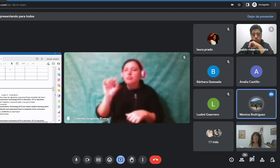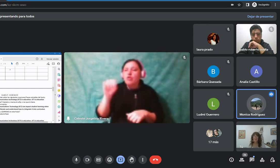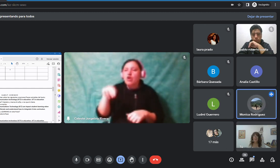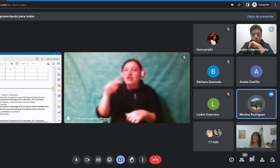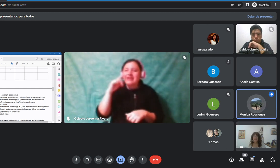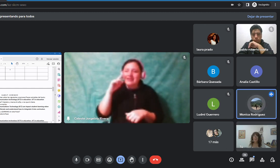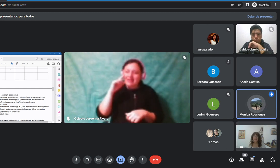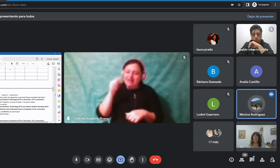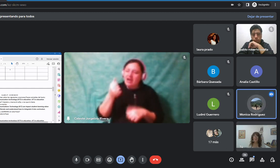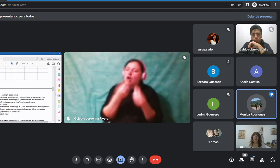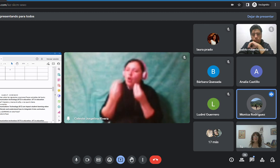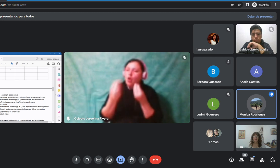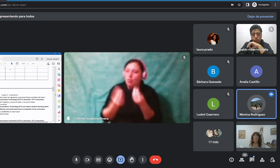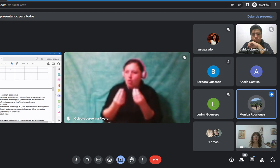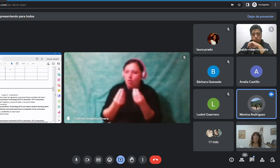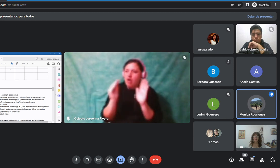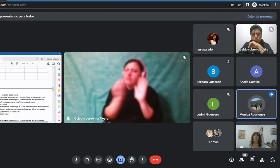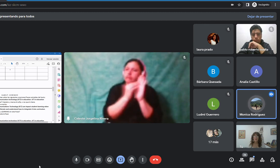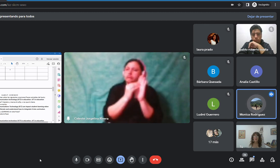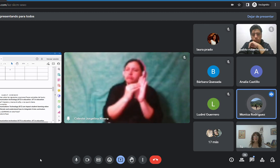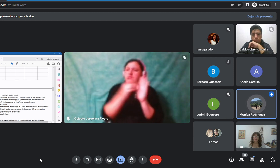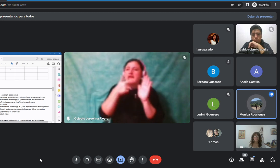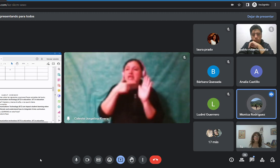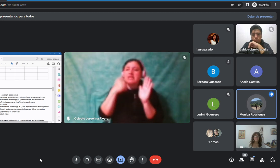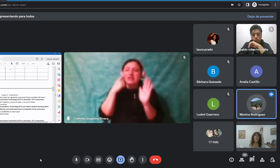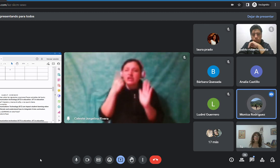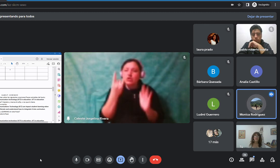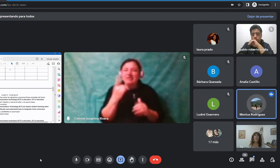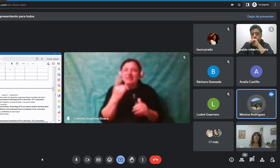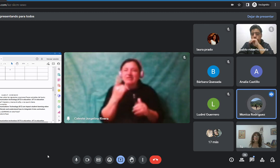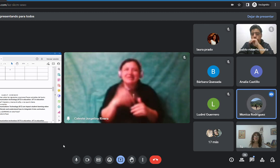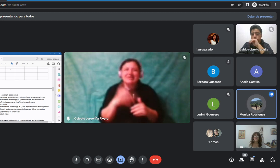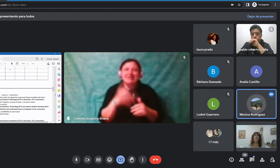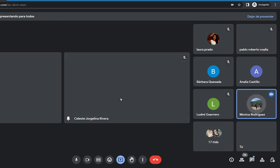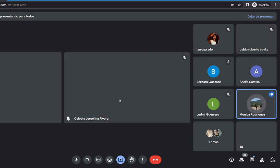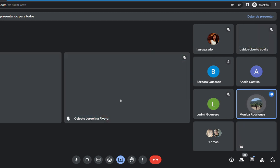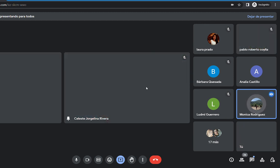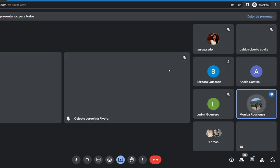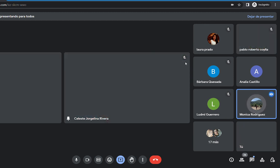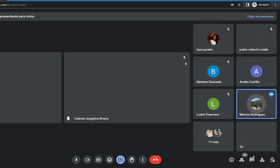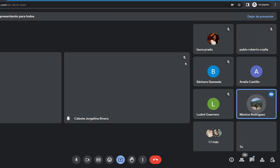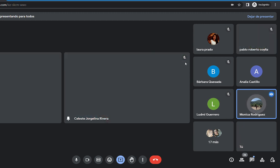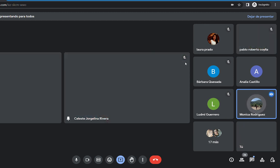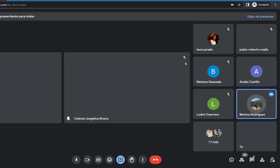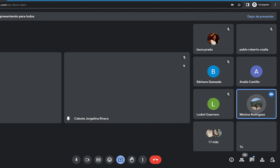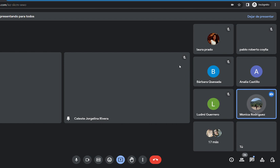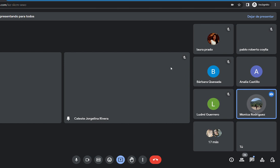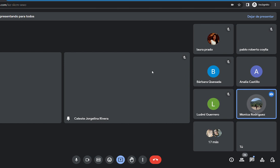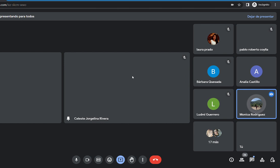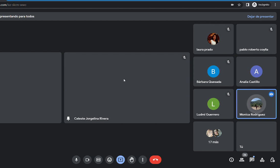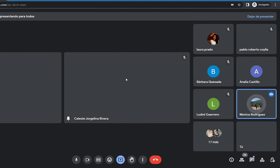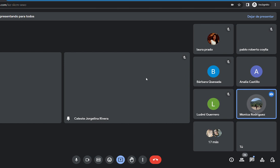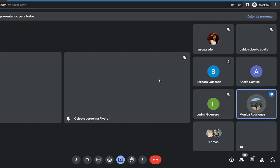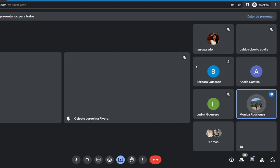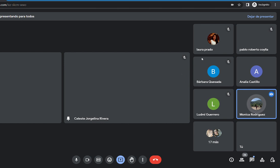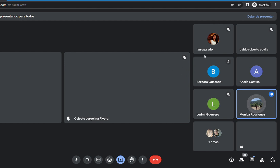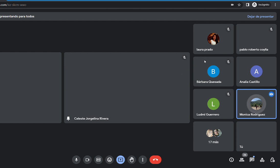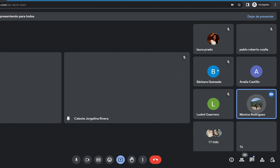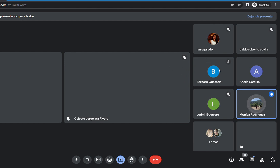No estoy porque yo estoy cursando historia y la termino ahora en junio, la cursada, porque es cuatrimestral. Ah, claro.